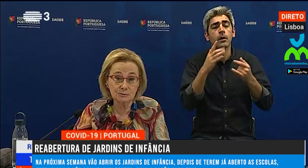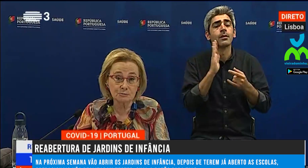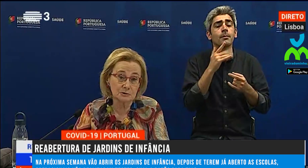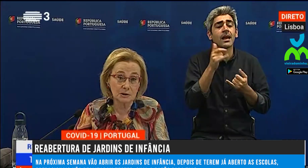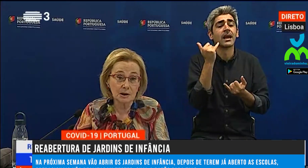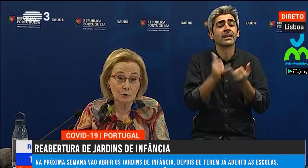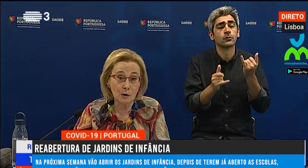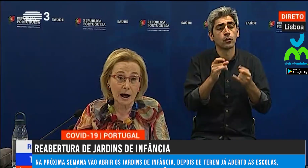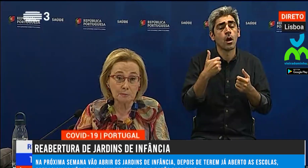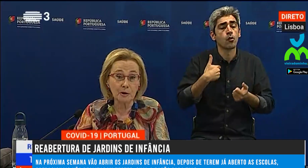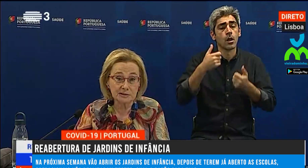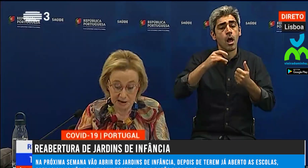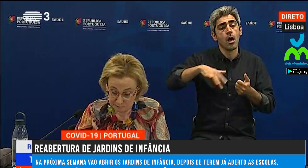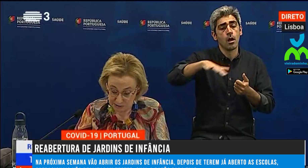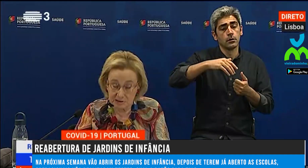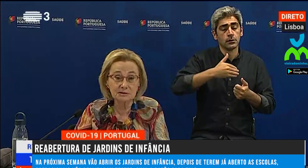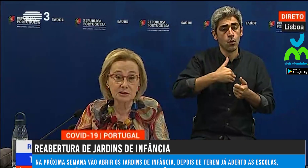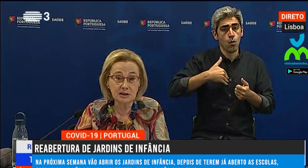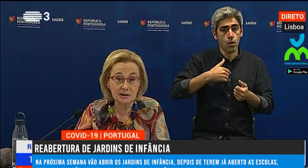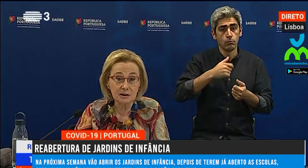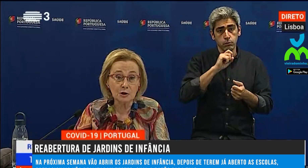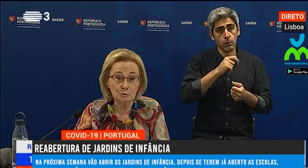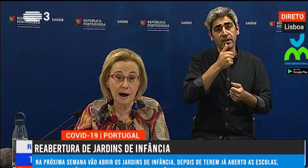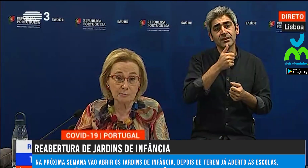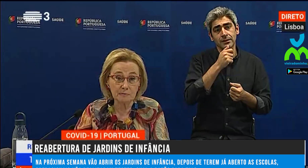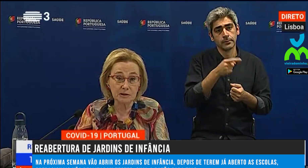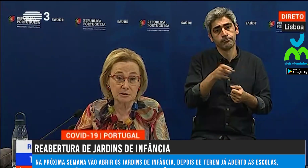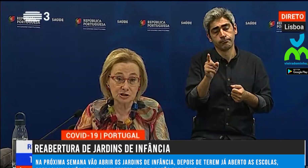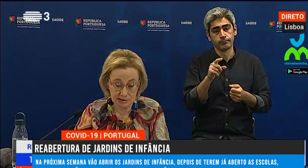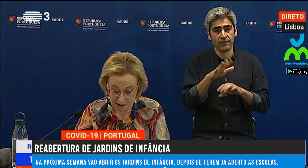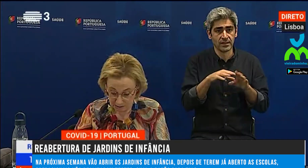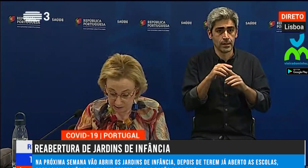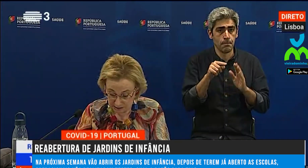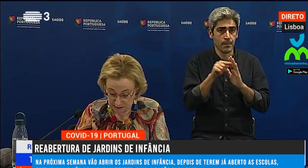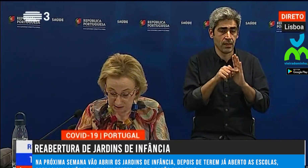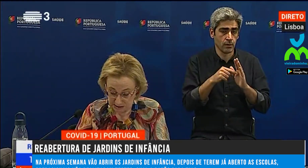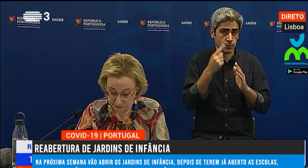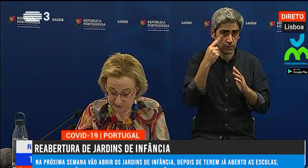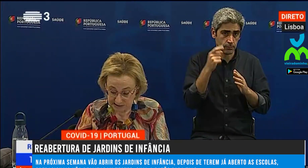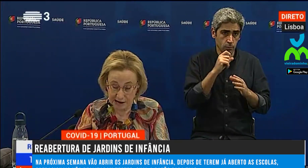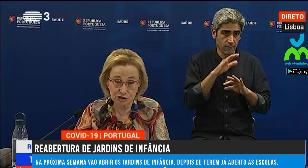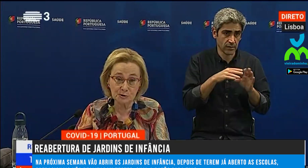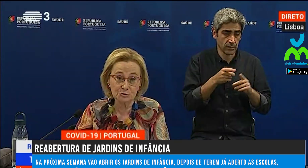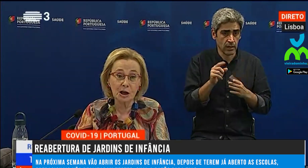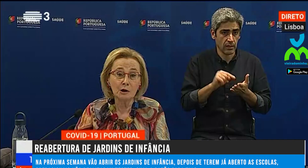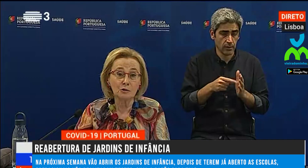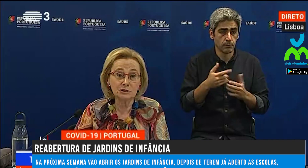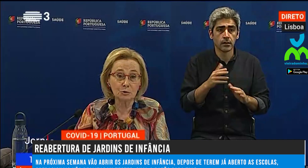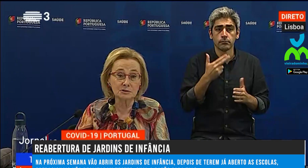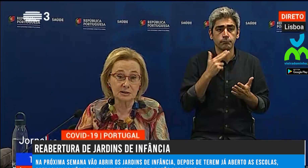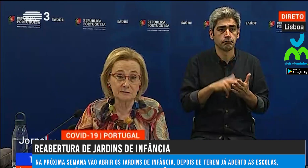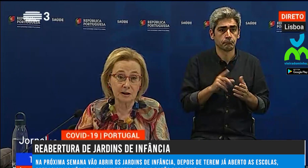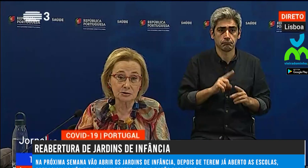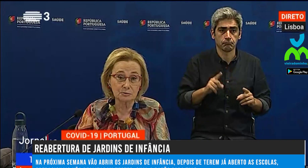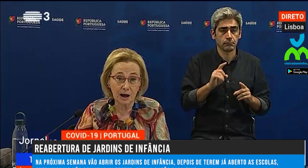Autoridade de Saúde local pode sempre decidir tomar uma medida de exceção e decidir fazer testes, mas